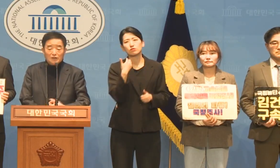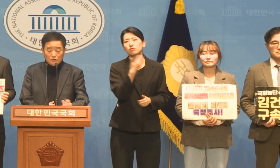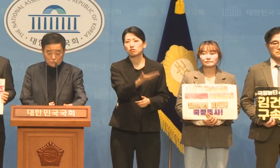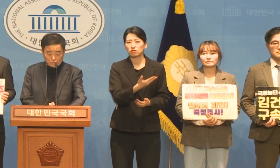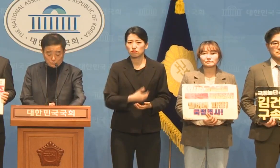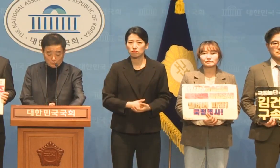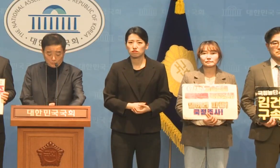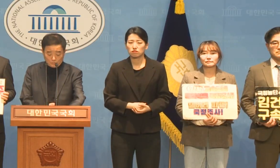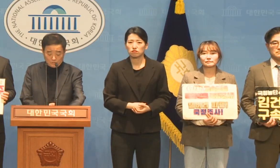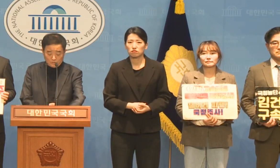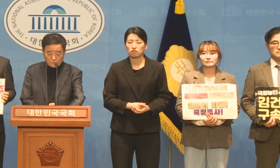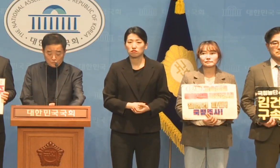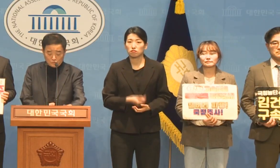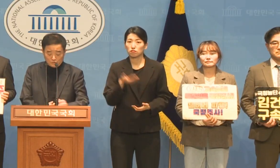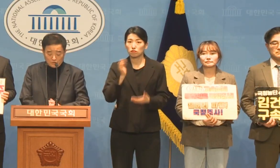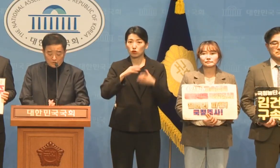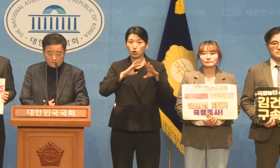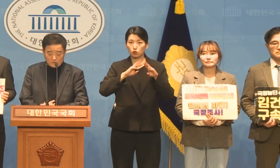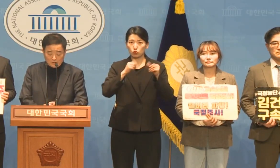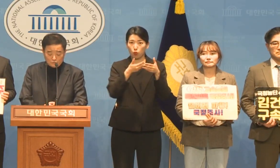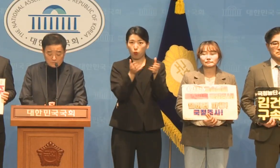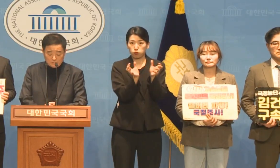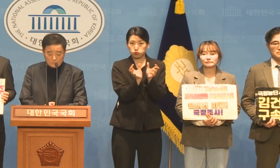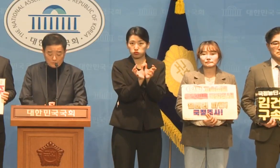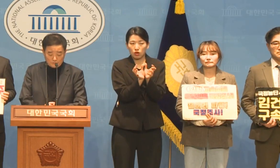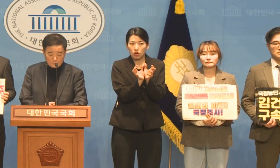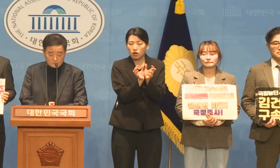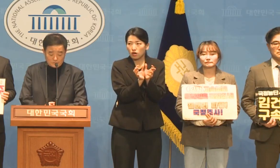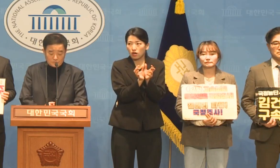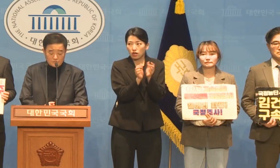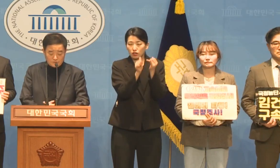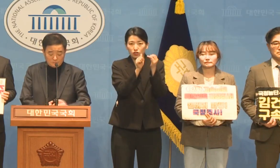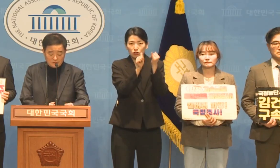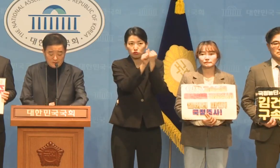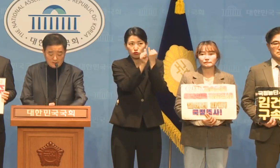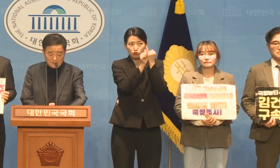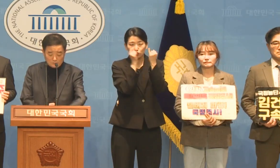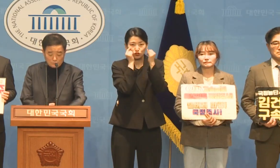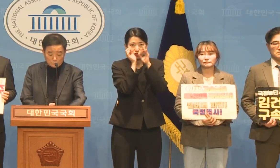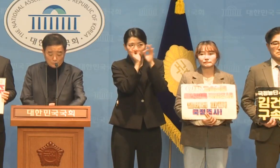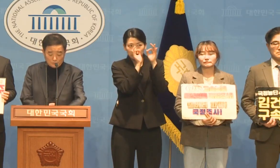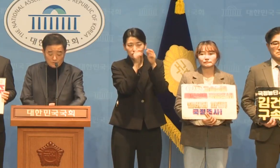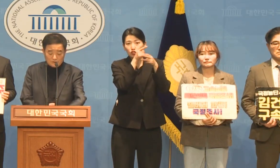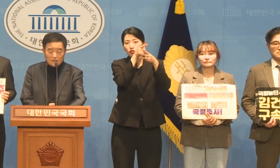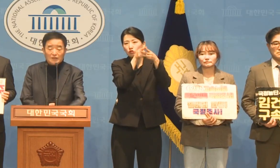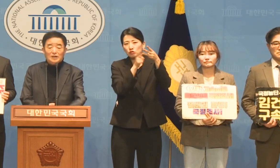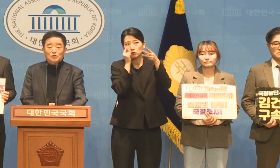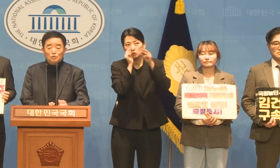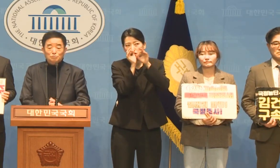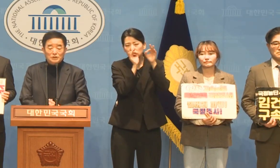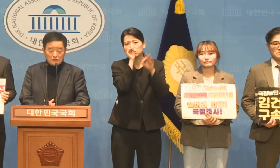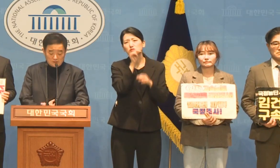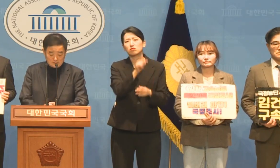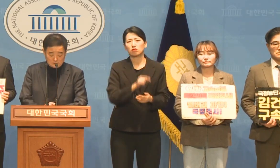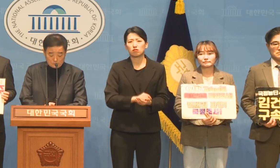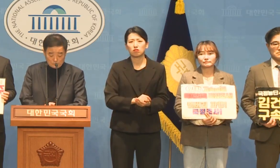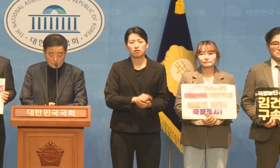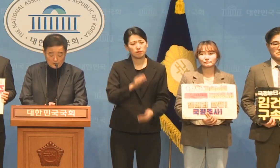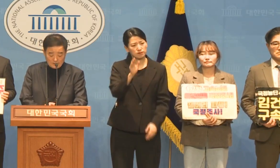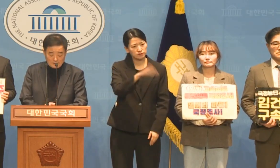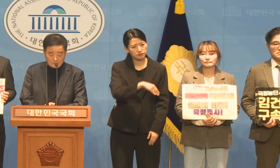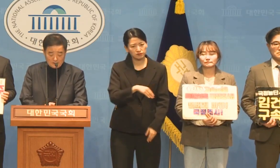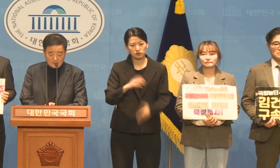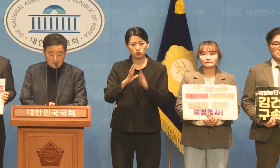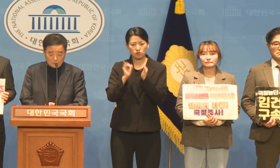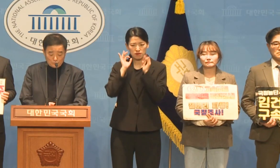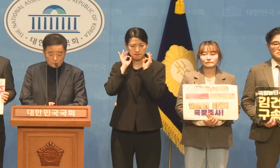여전히 국토부는 윤석열, 김건희의 눈치만 보고 있는 것입니다. 국토부는 이제 국민을